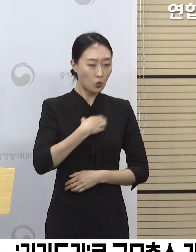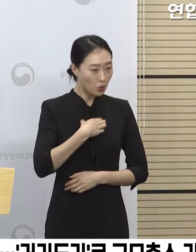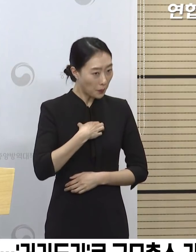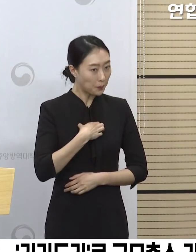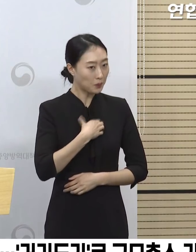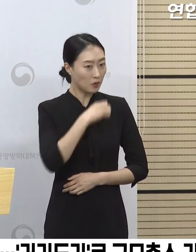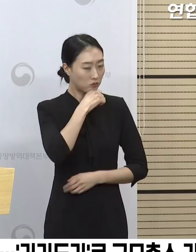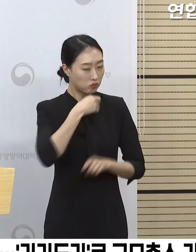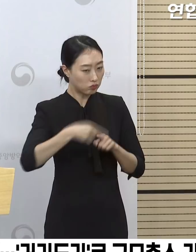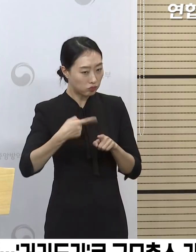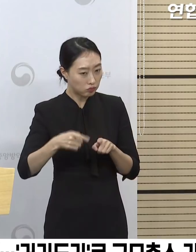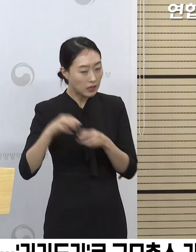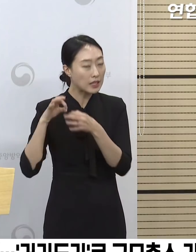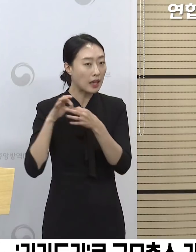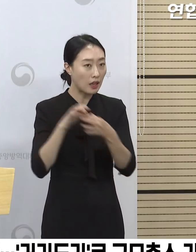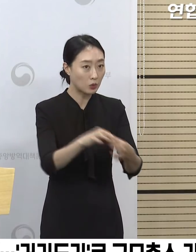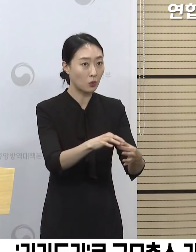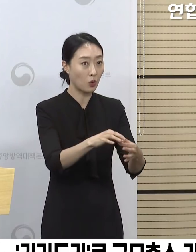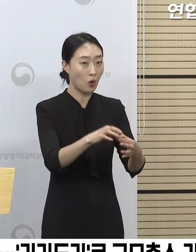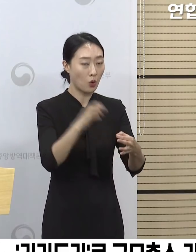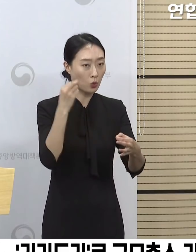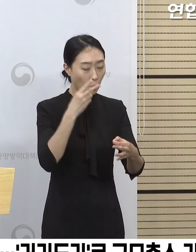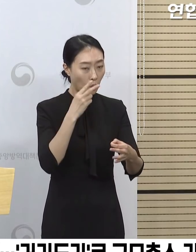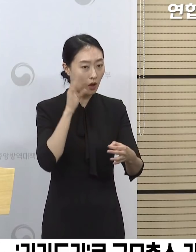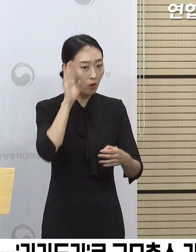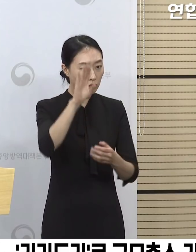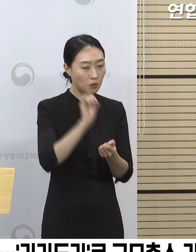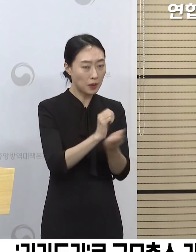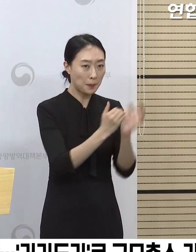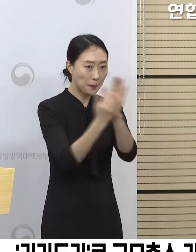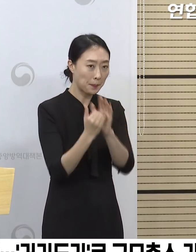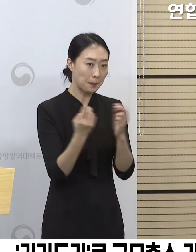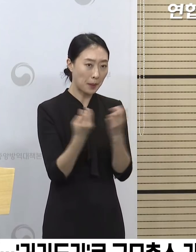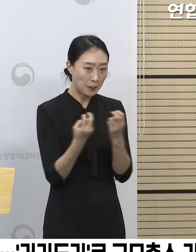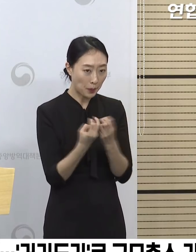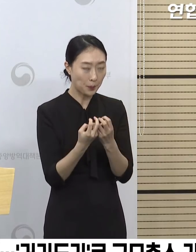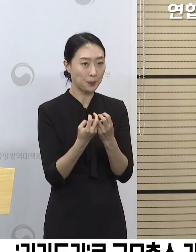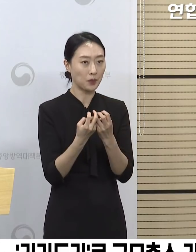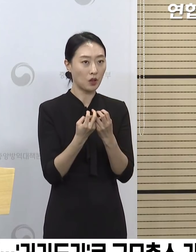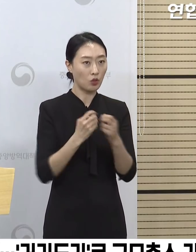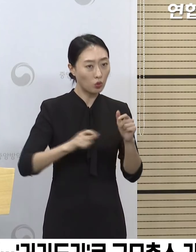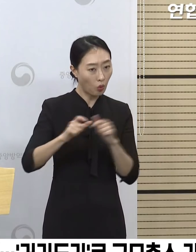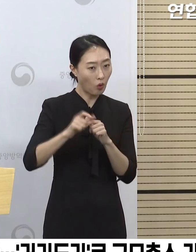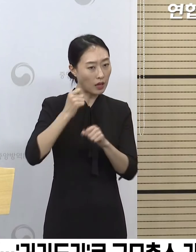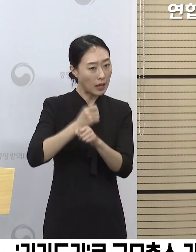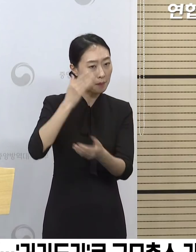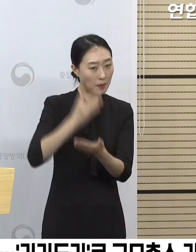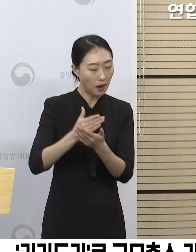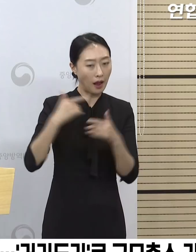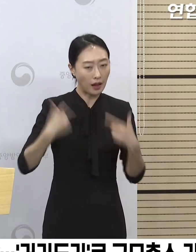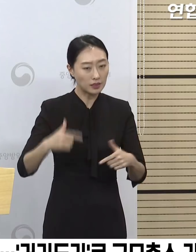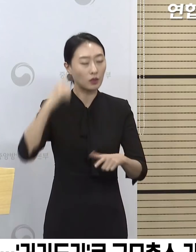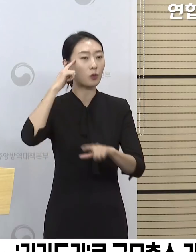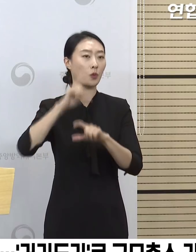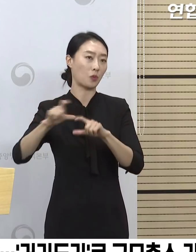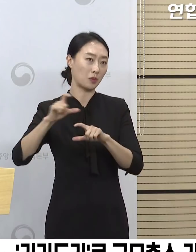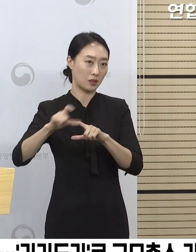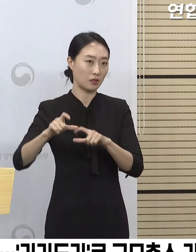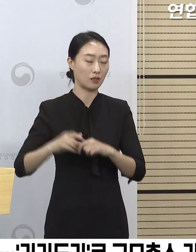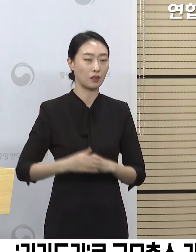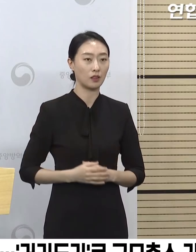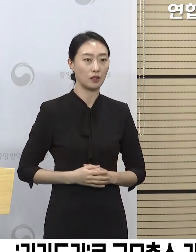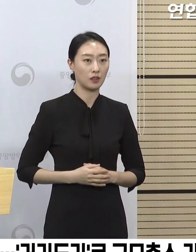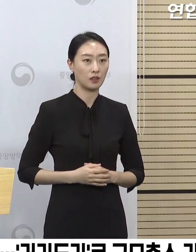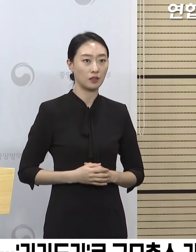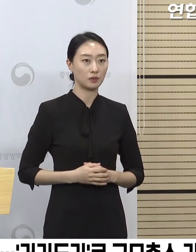평가하고 조치의 강도나 조치의 수위에 대한 부분들은 항상 고민하고 있는 그런 상황입니다. 그래서